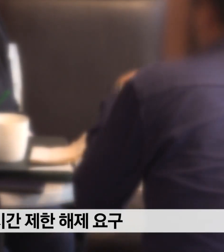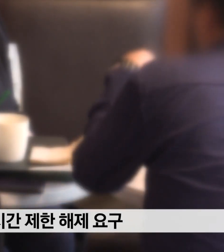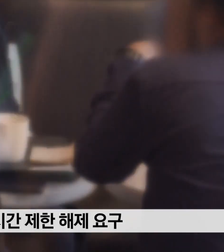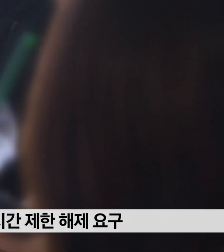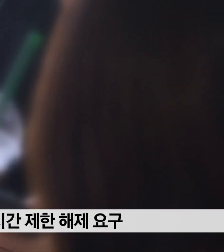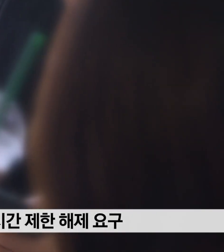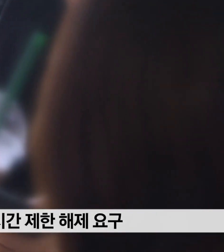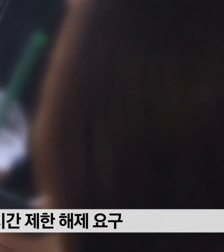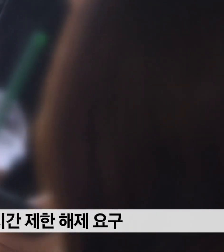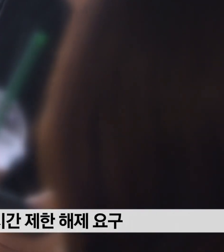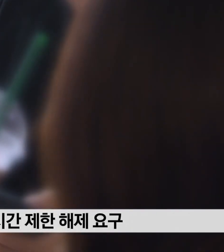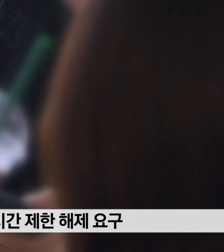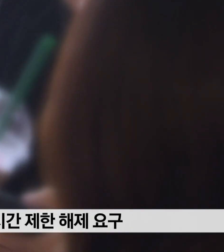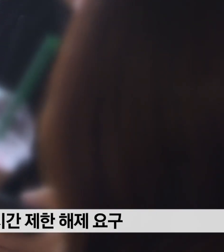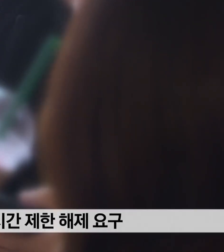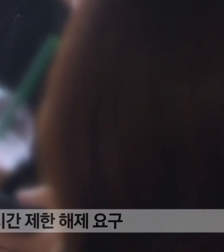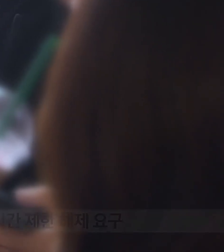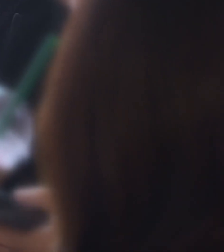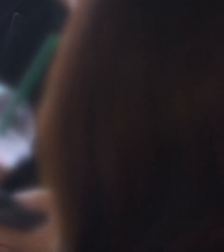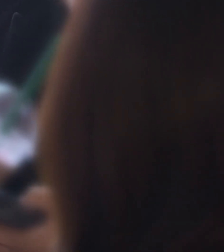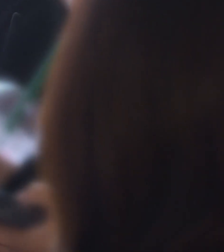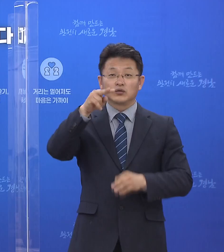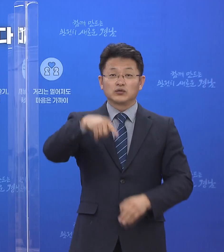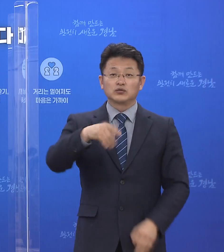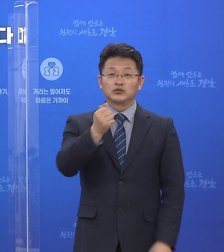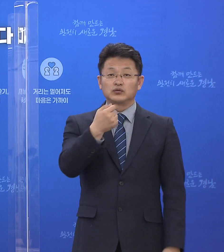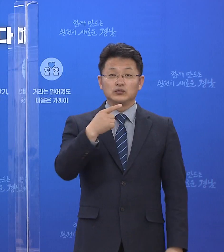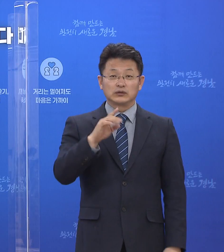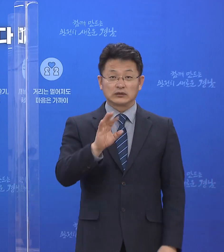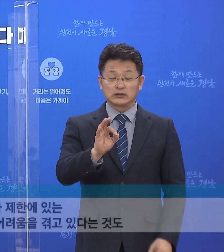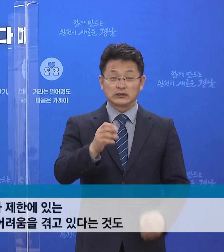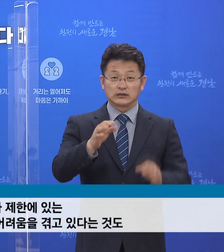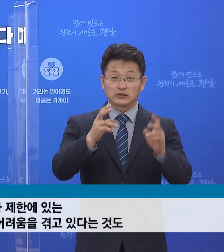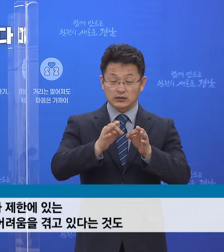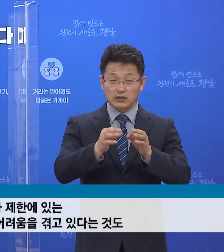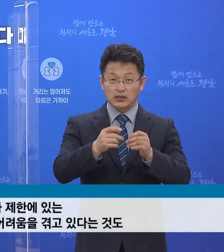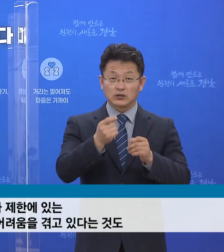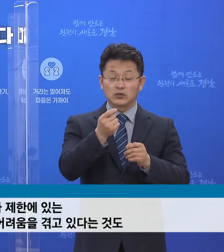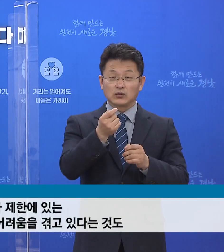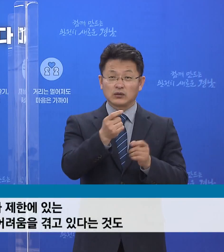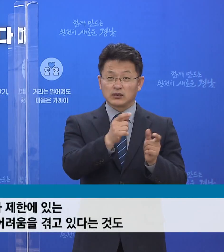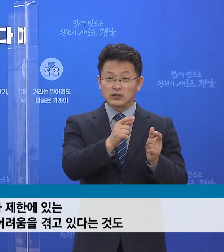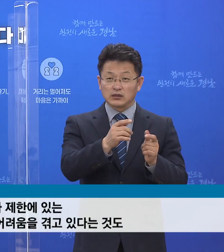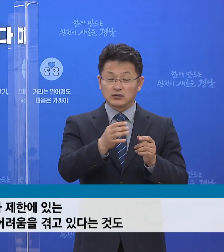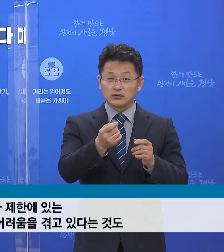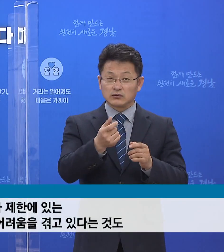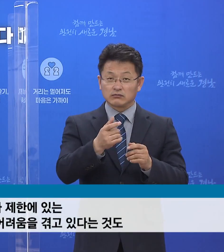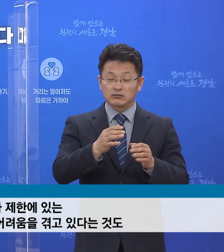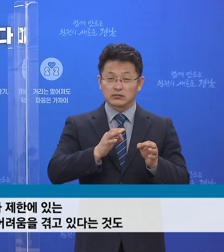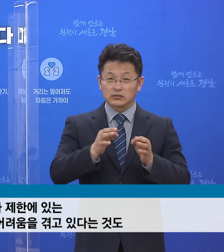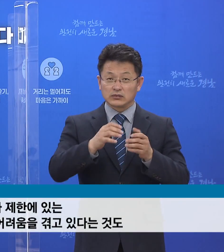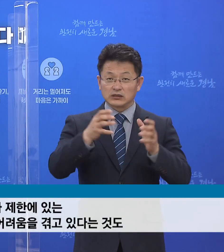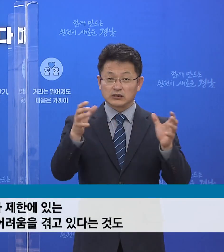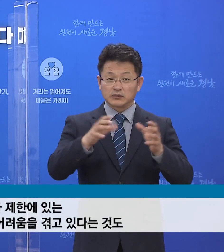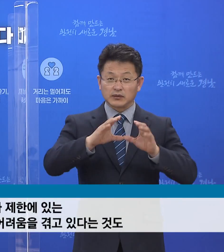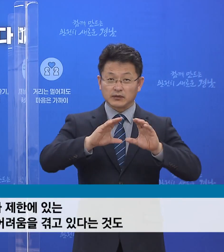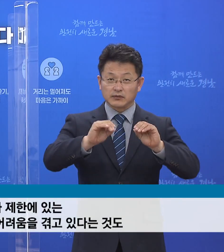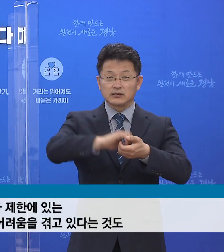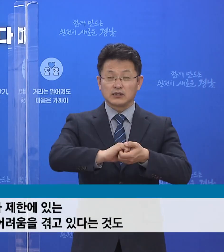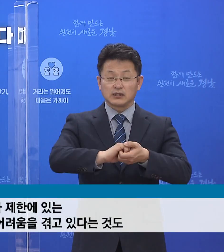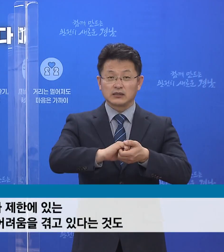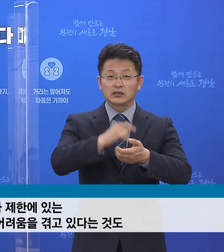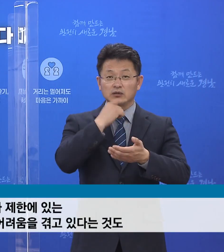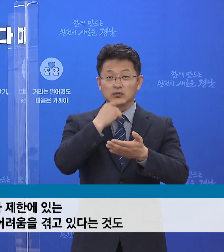시간 제한을 풀라며 항의에 나서고 있습니다. 소상공인과 여러 집합금지나 제한에